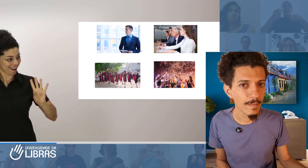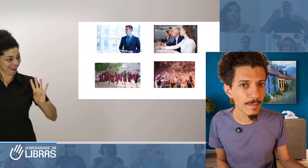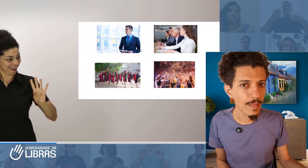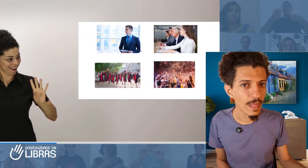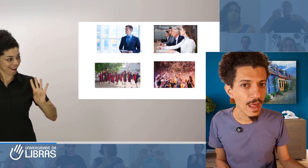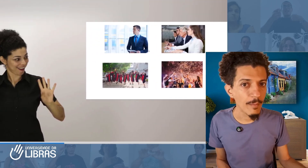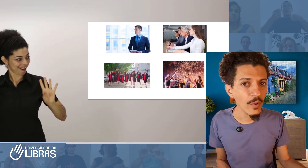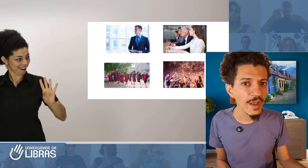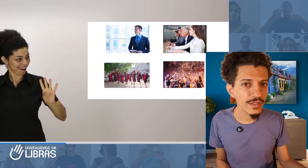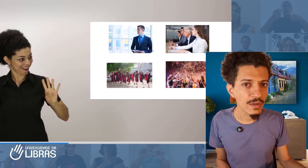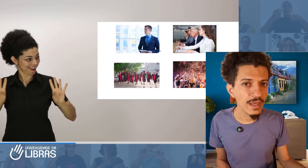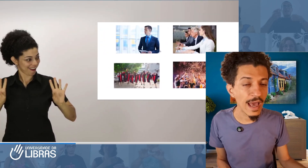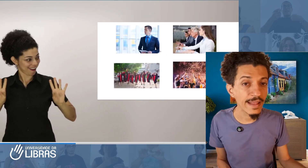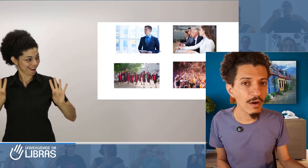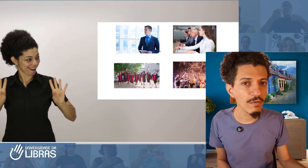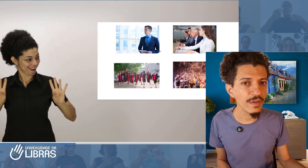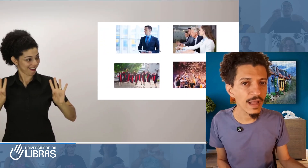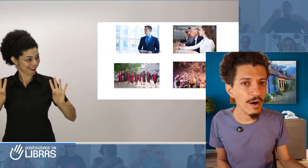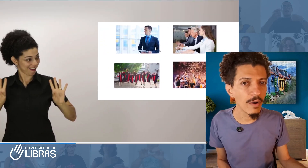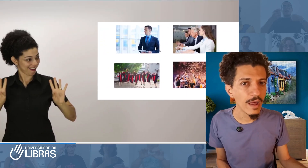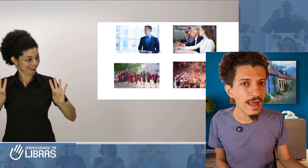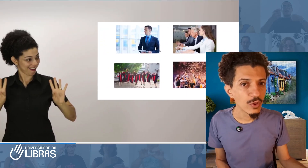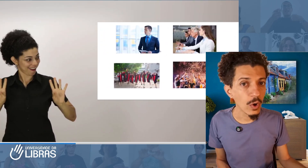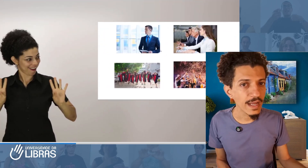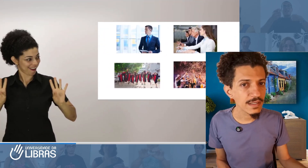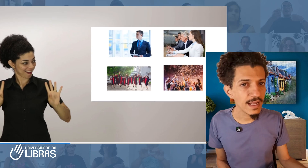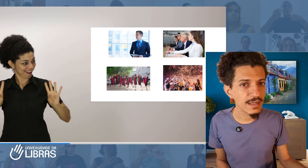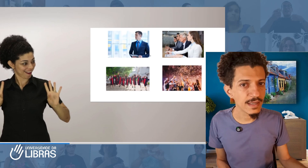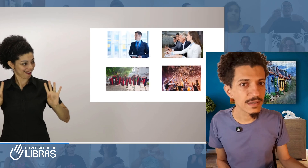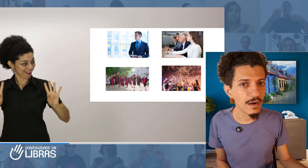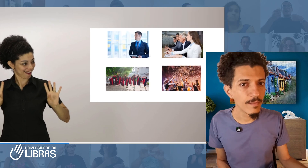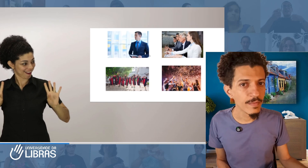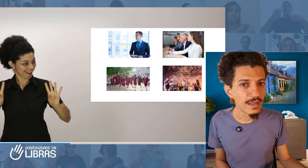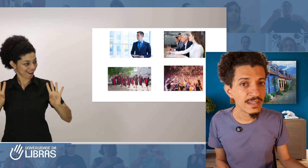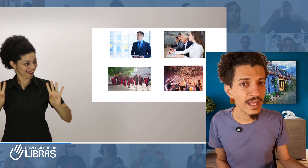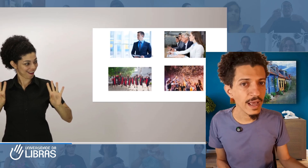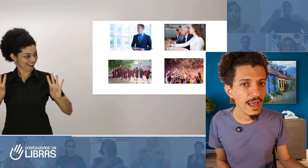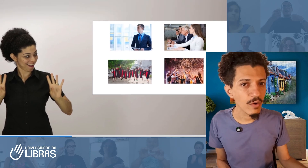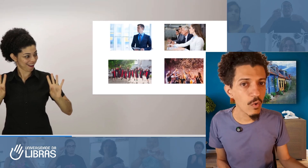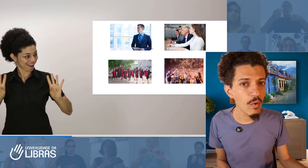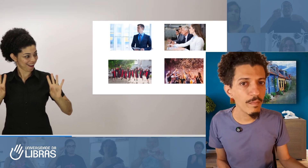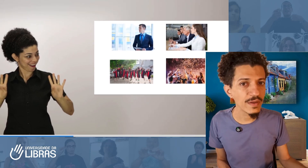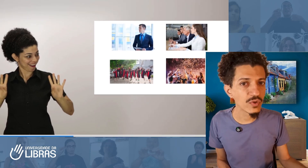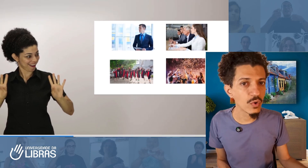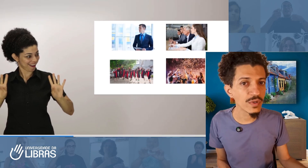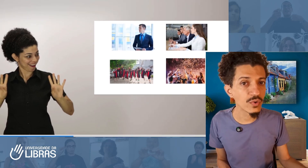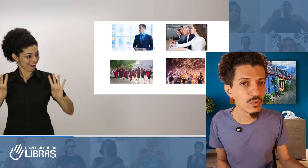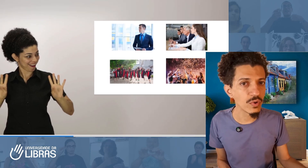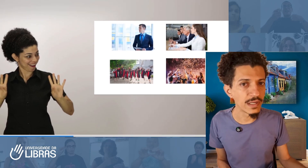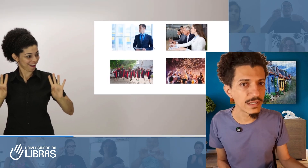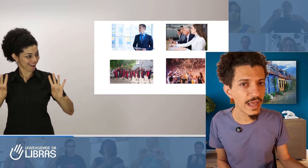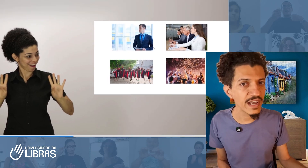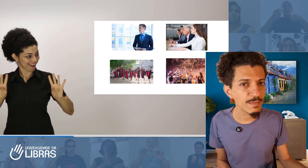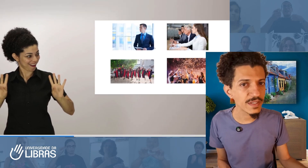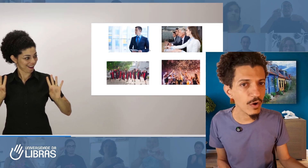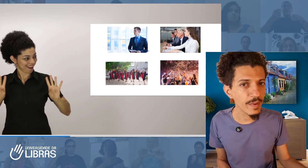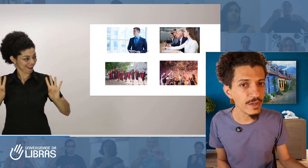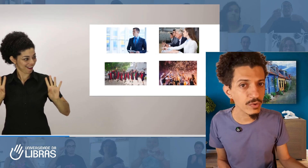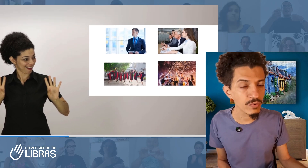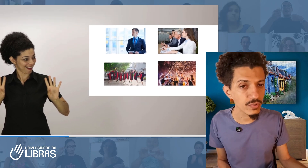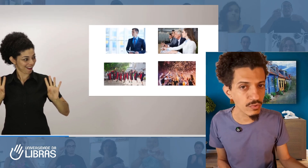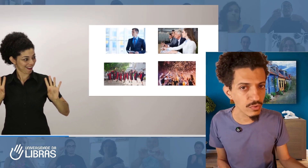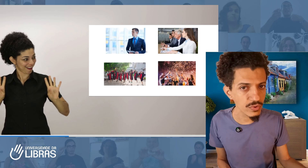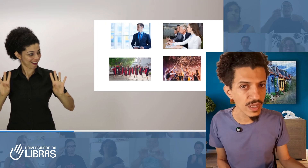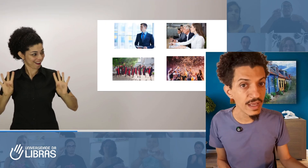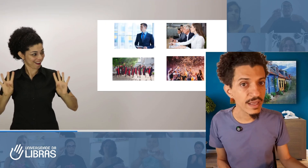É por isso que é tão vital toda a sinalização ser com pessoas surdas, especialmente